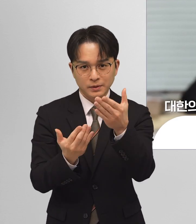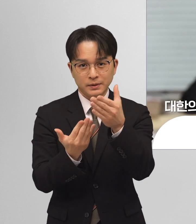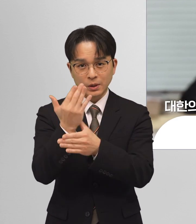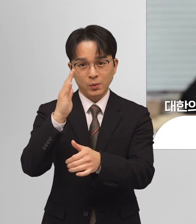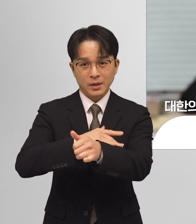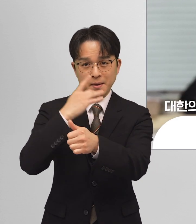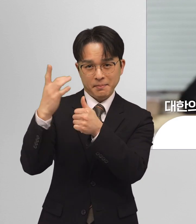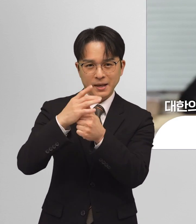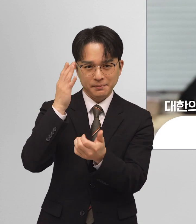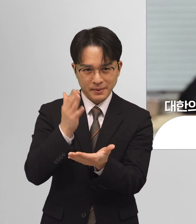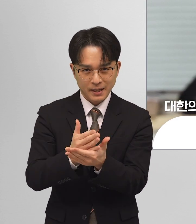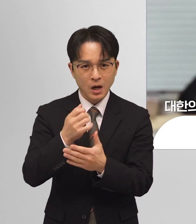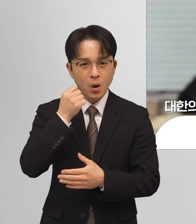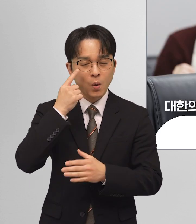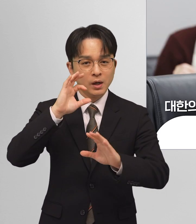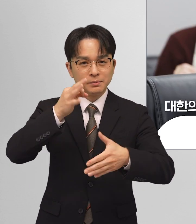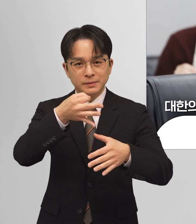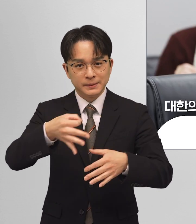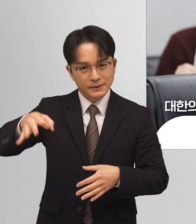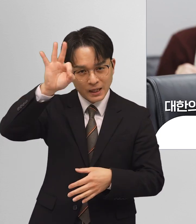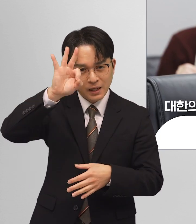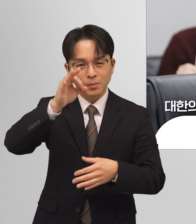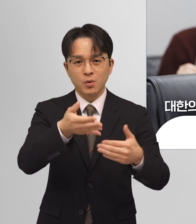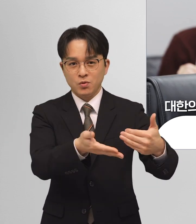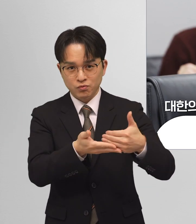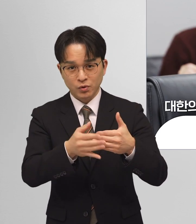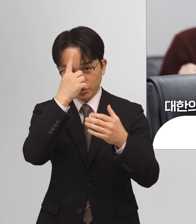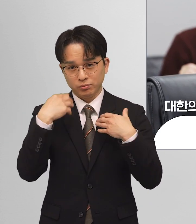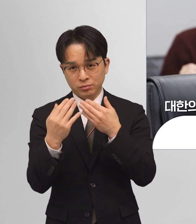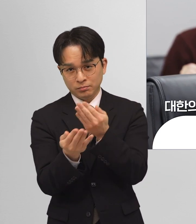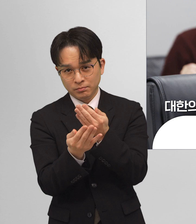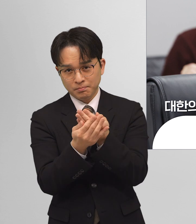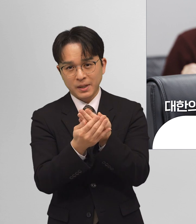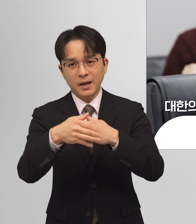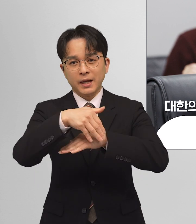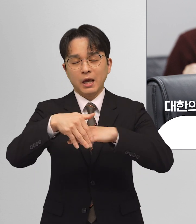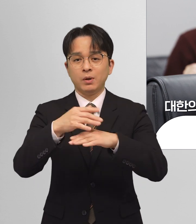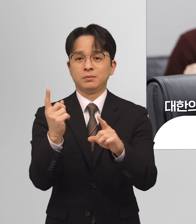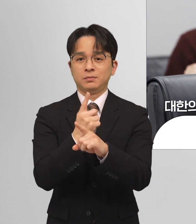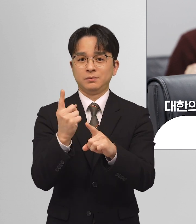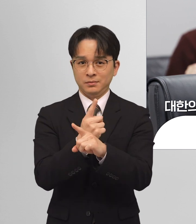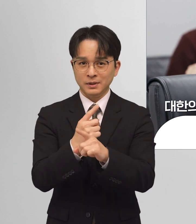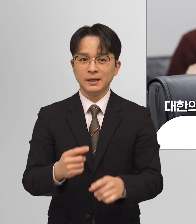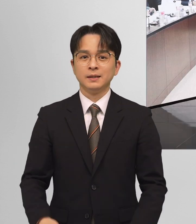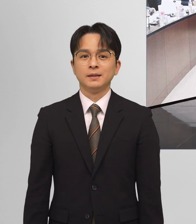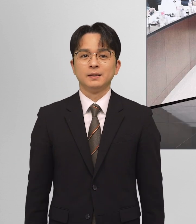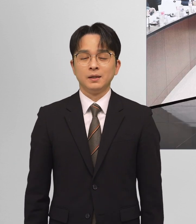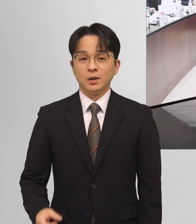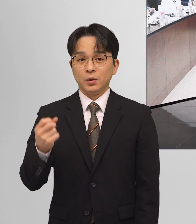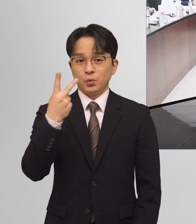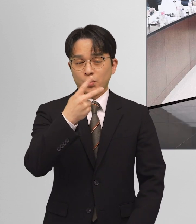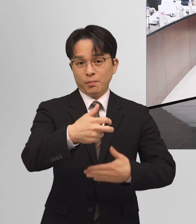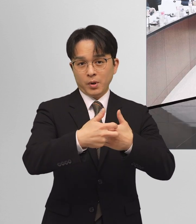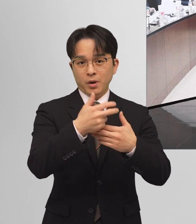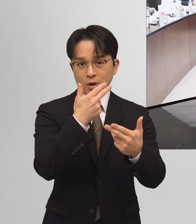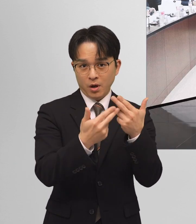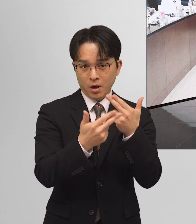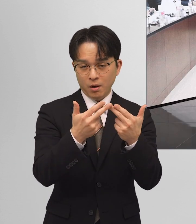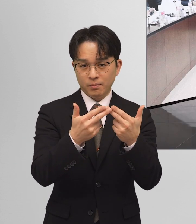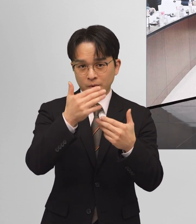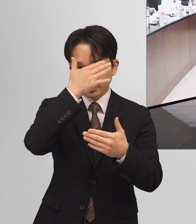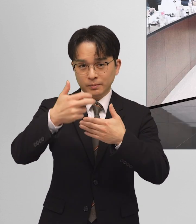부담 완화, 근무 여건 개선 등도 함께 논의하면서 정책 패키지에 상당 부분 반영했습니다. 병원협회,